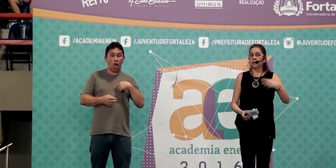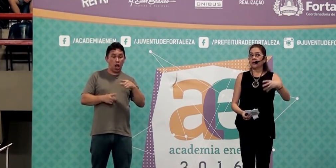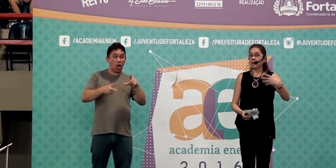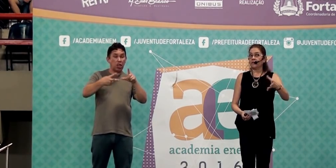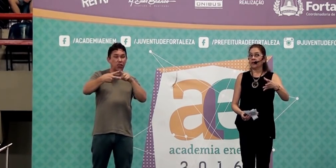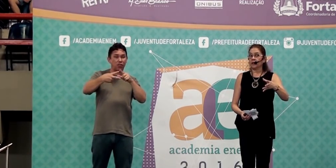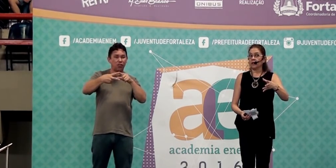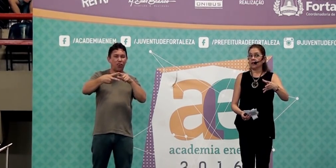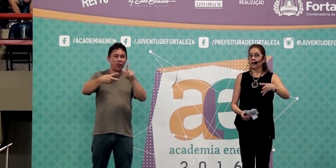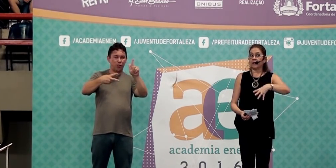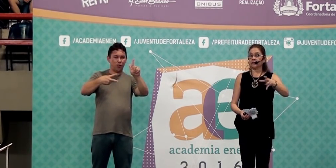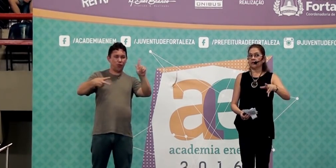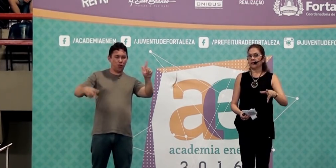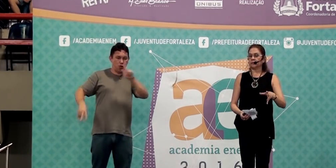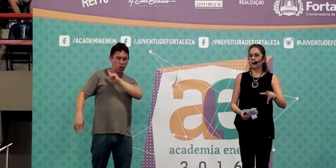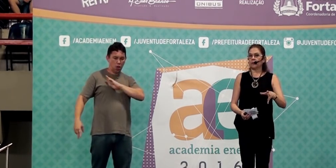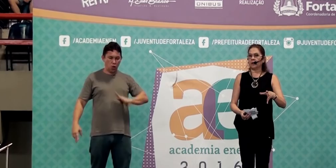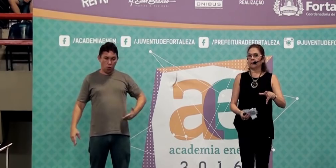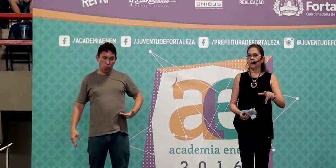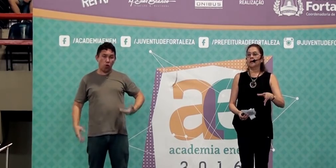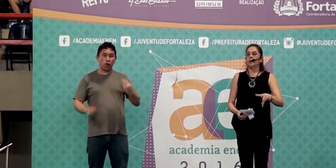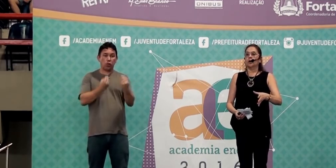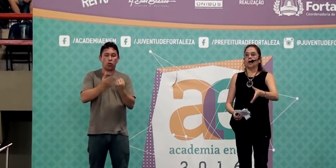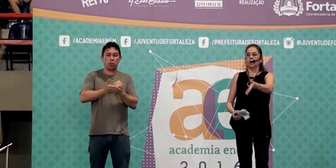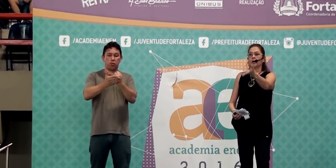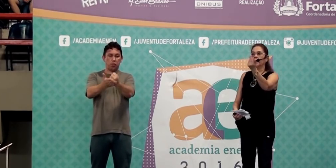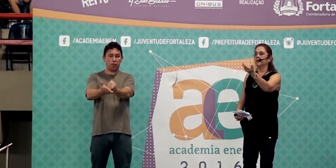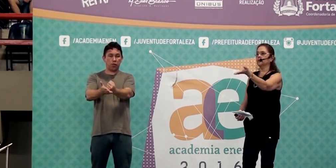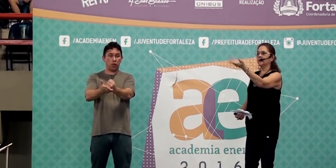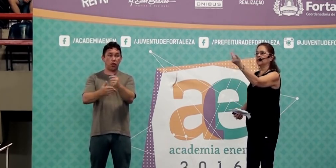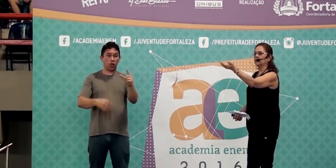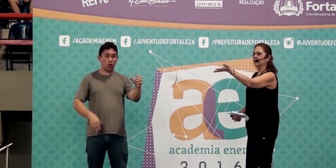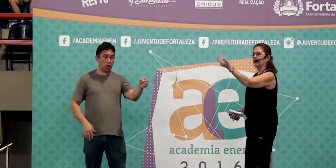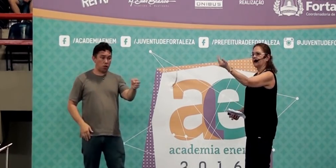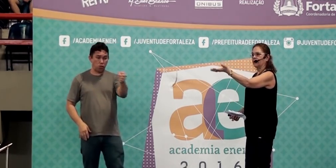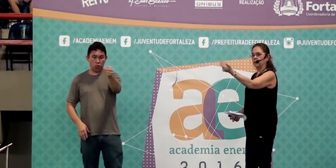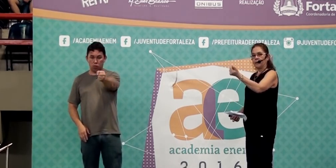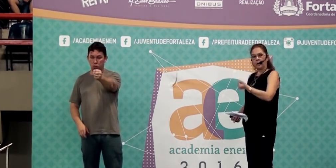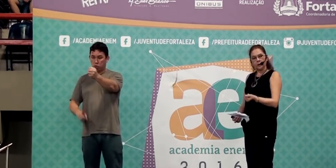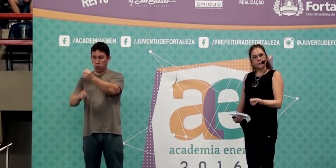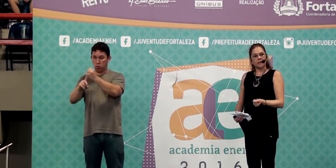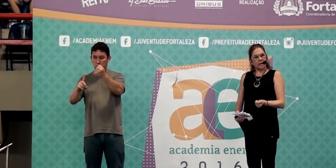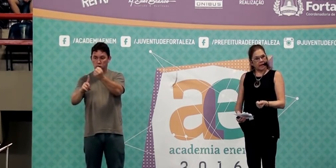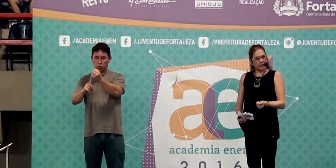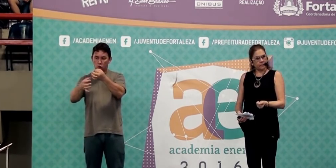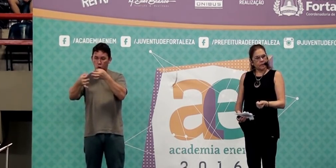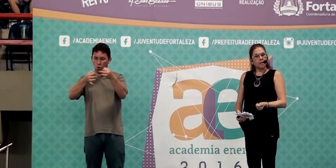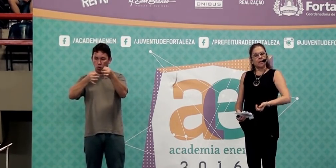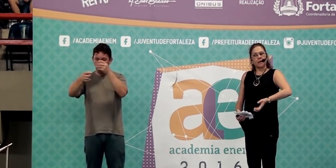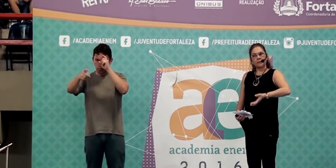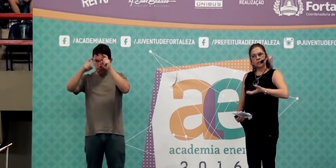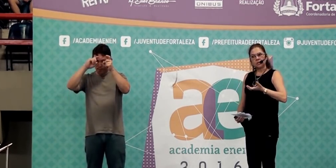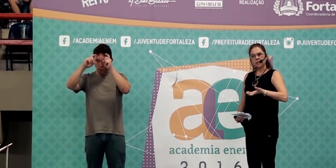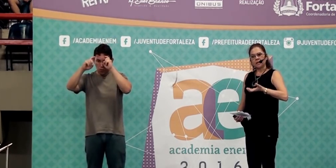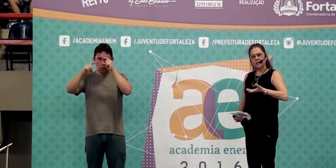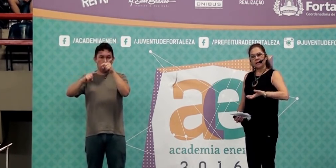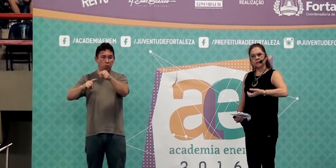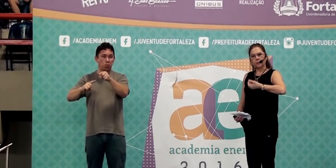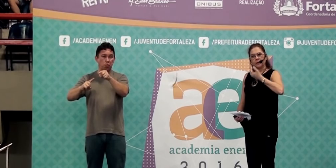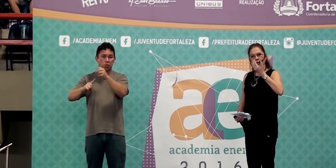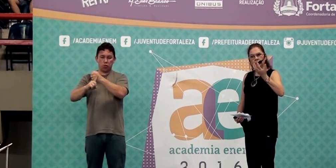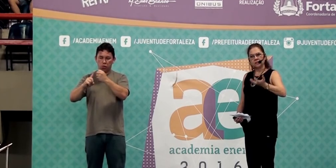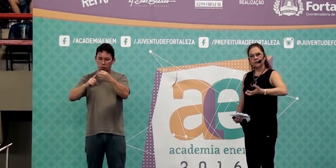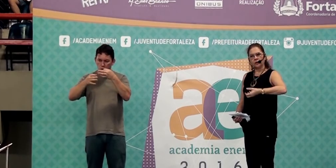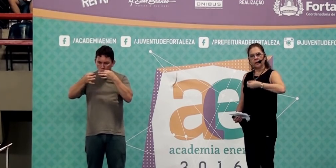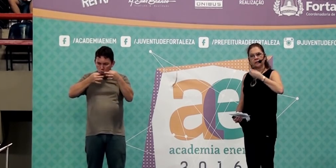pode interferir e resolver esse problema? Colocando a sociedade para opinar. E na medida em que